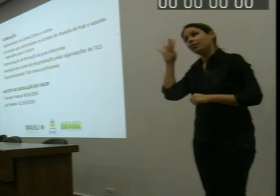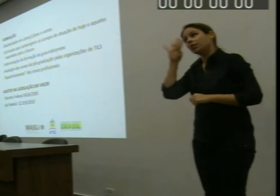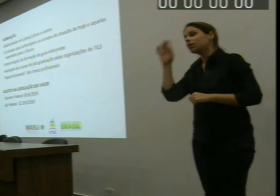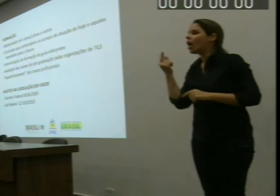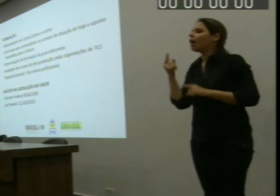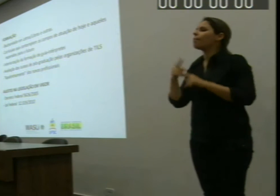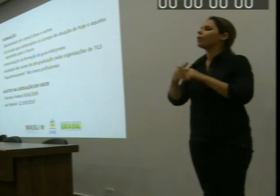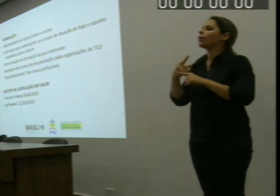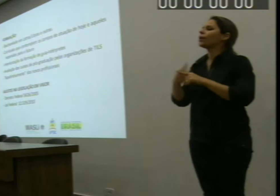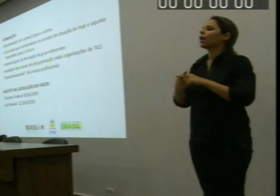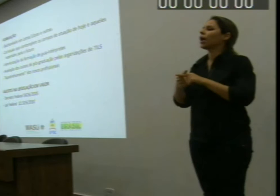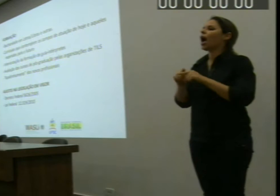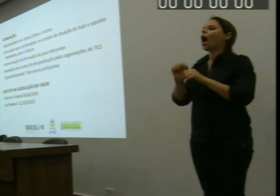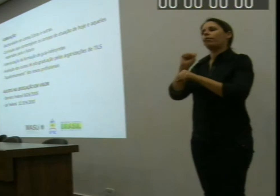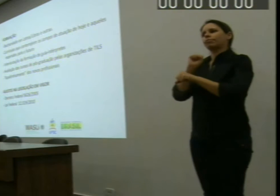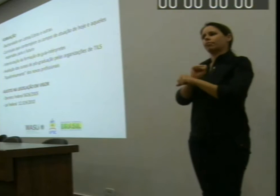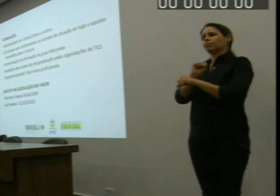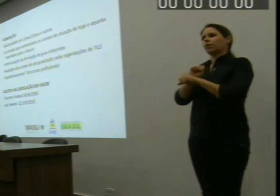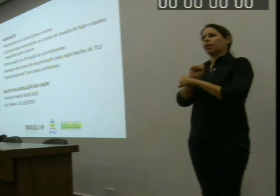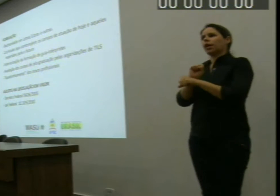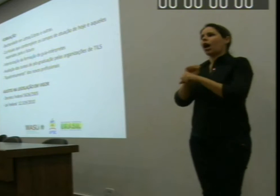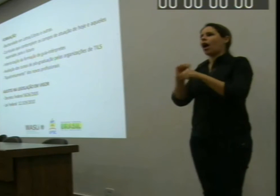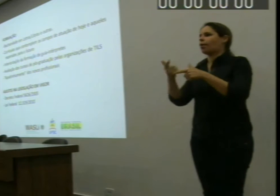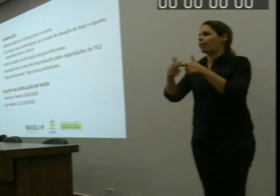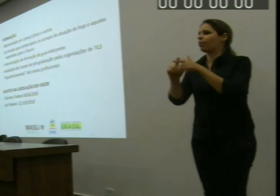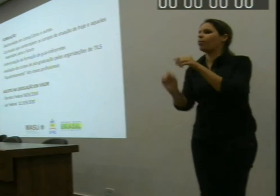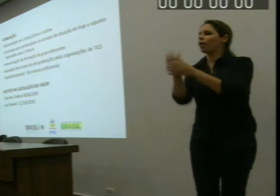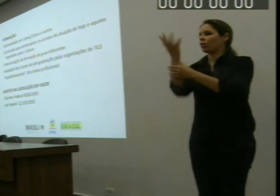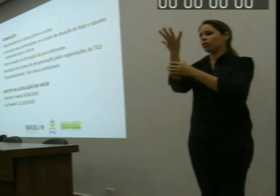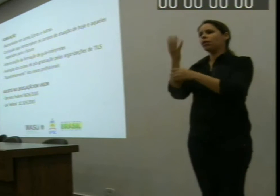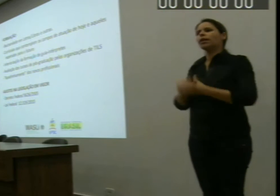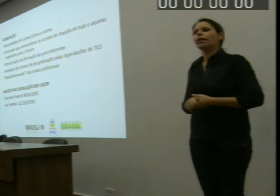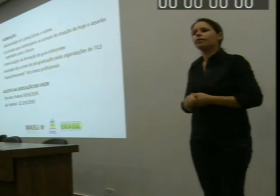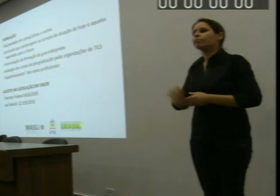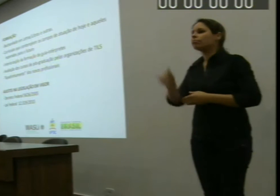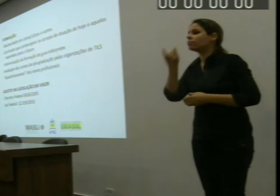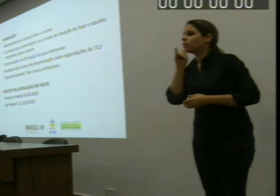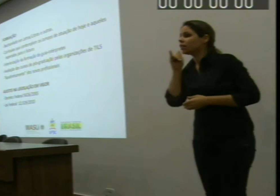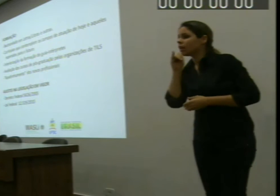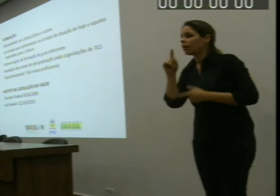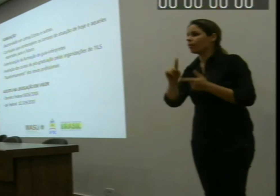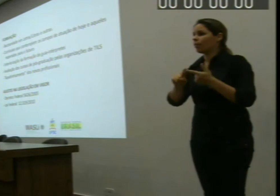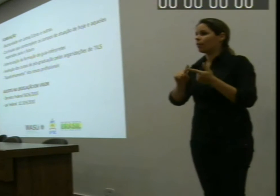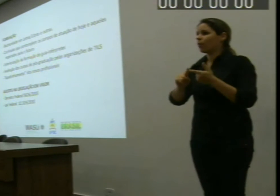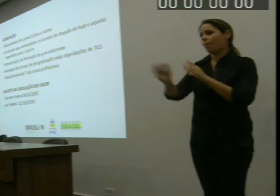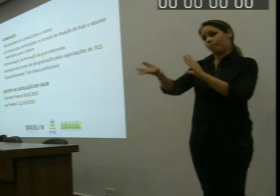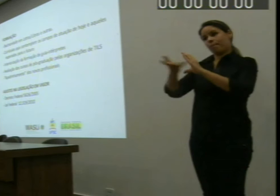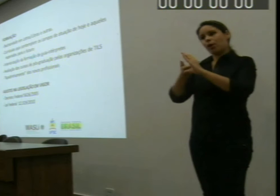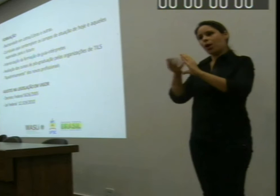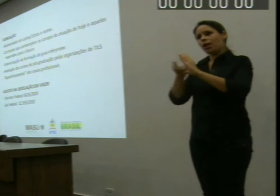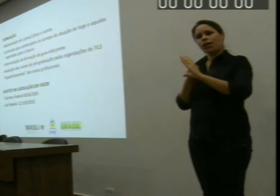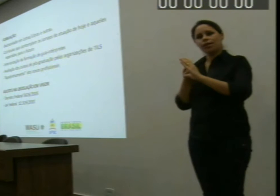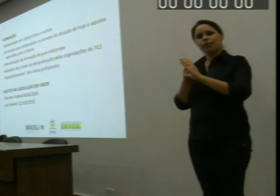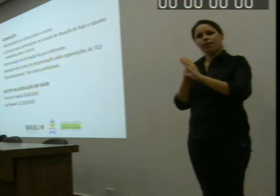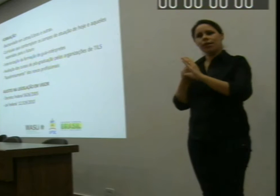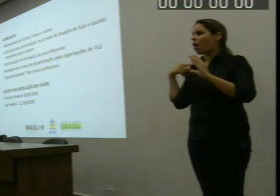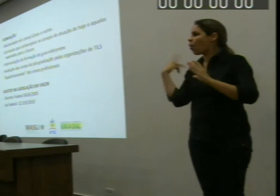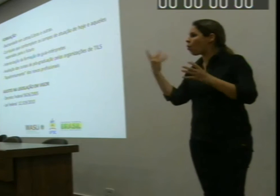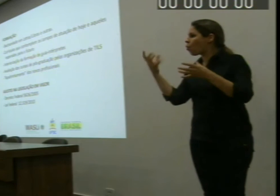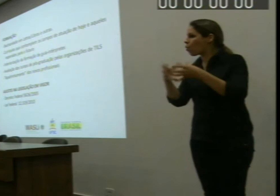acontecerem quer um exemplo o próprio pró libras todo mundo ficou quieto todo mundo ficou